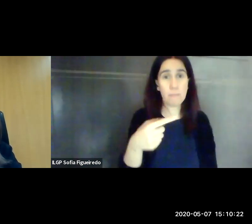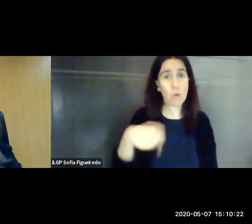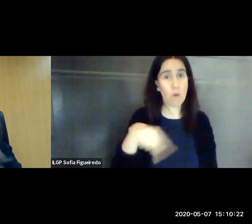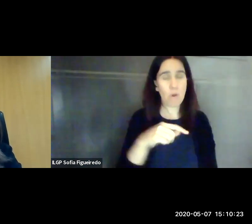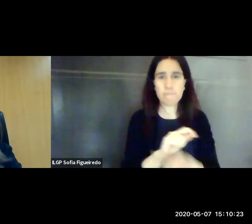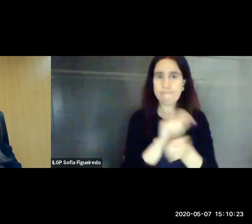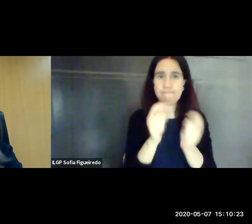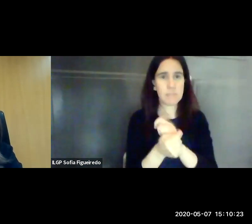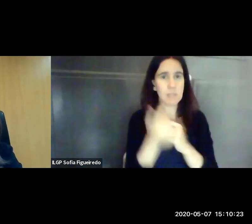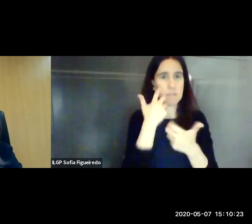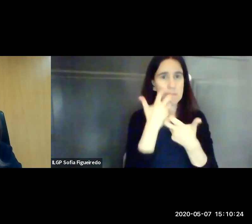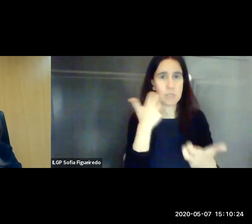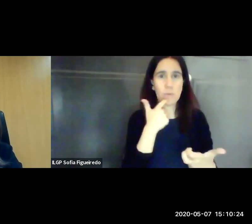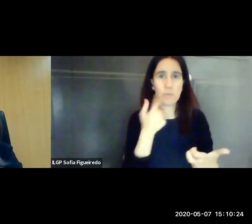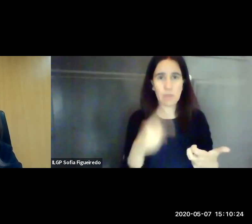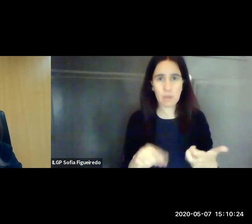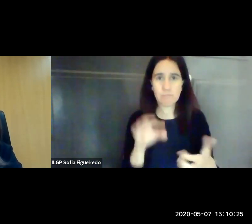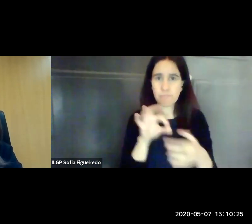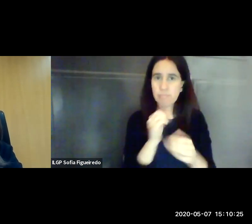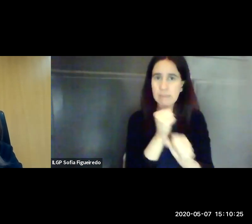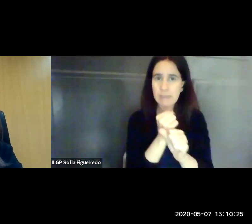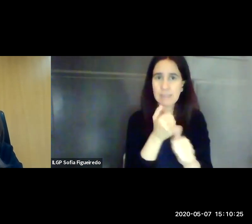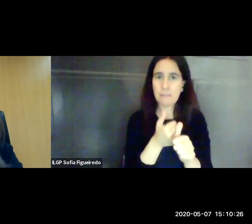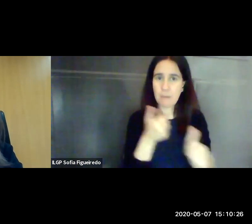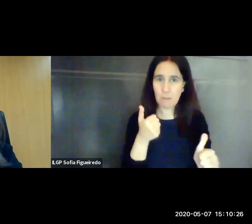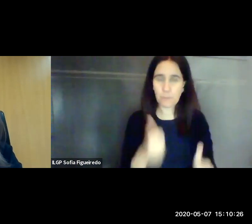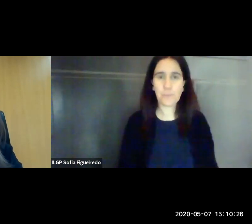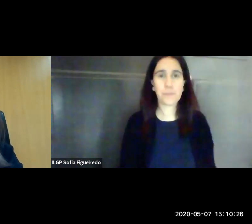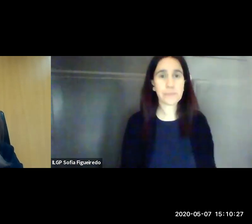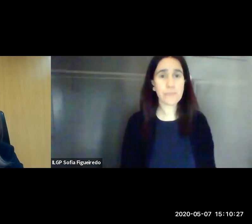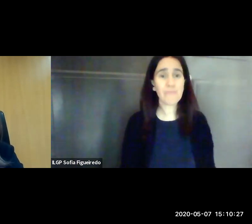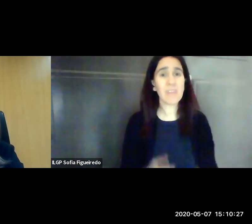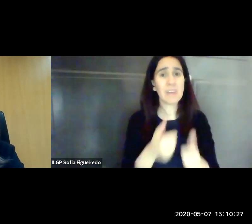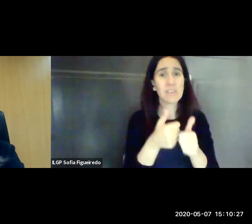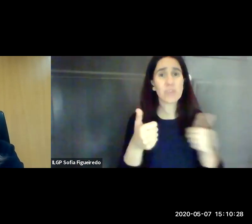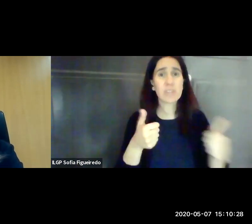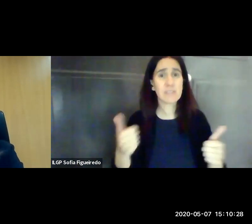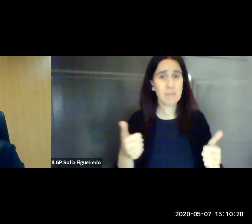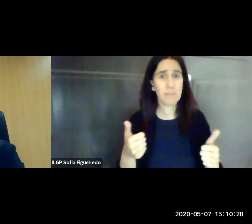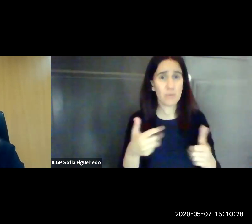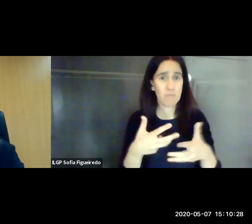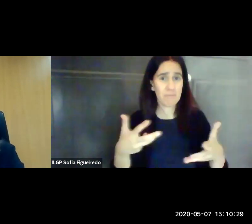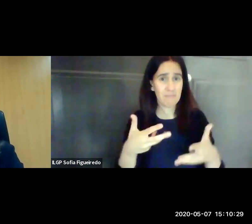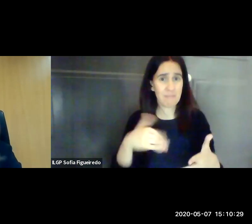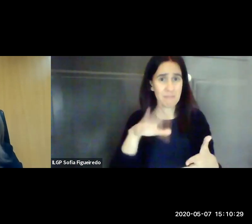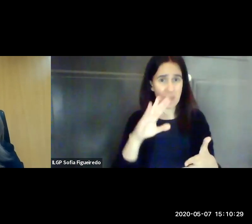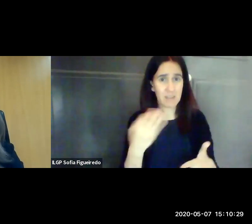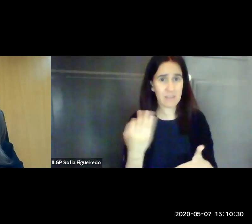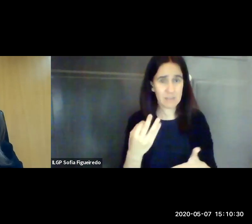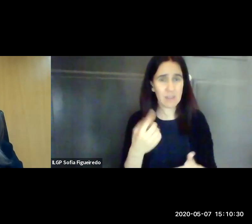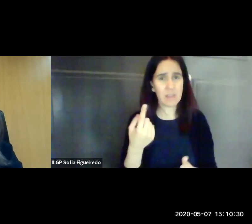alteram-se significativamente em teletrabalho. Há um aumento do distanciamento, há o